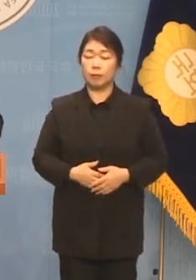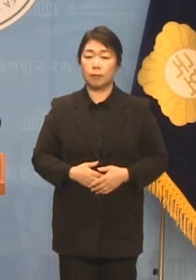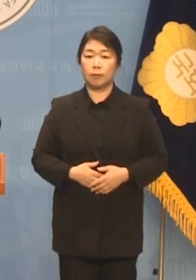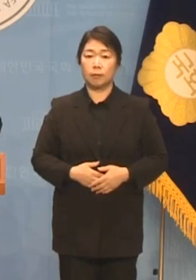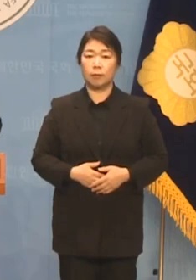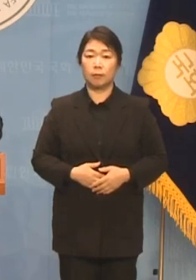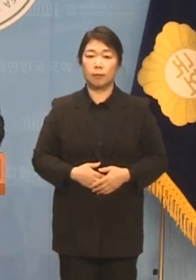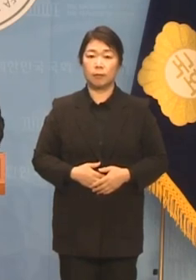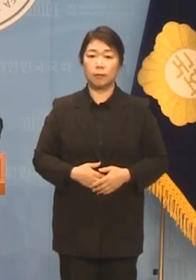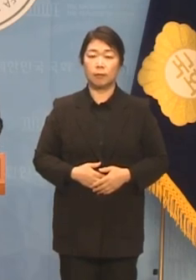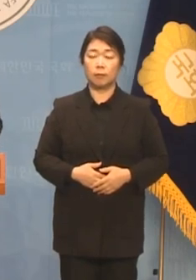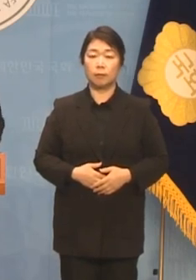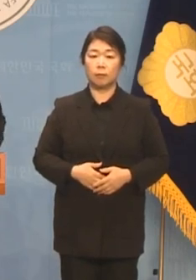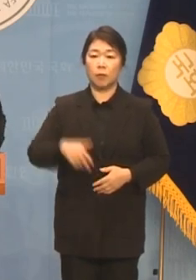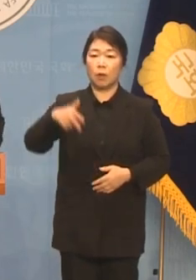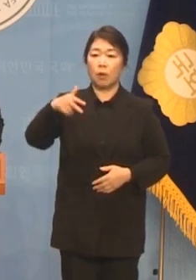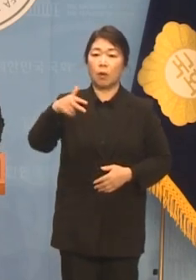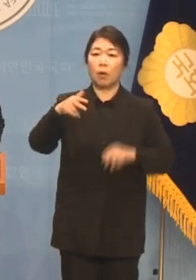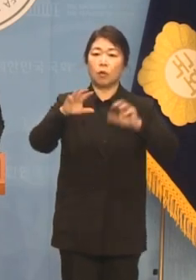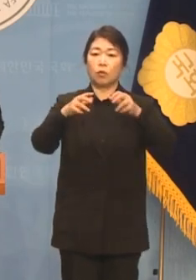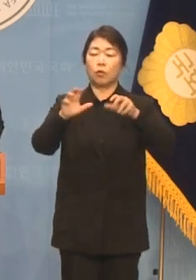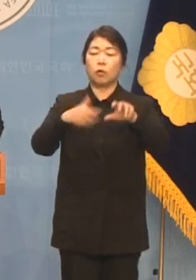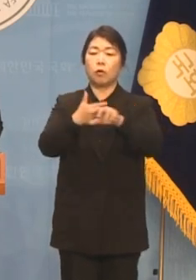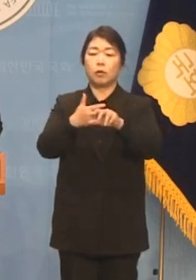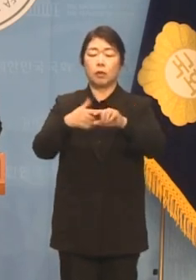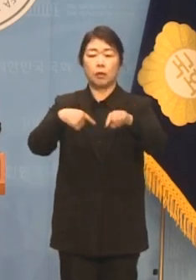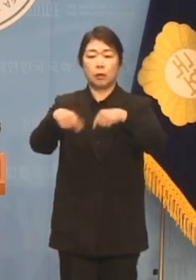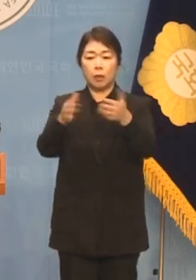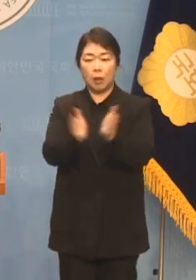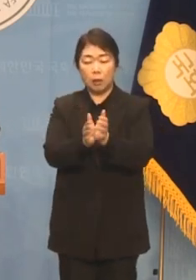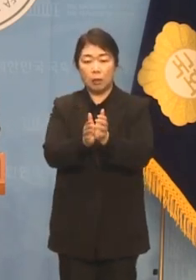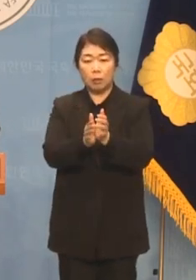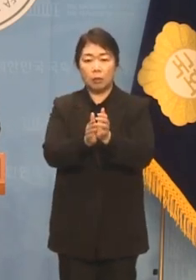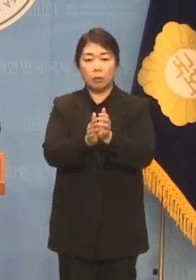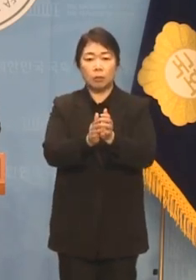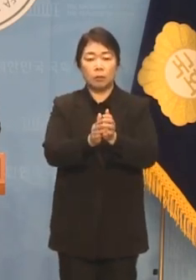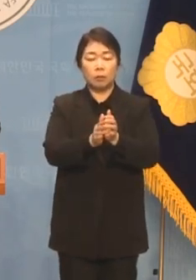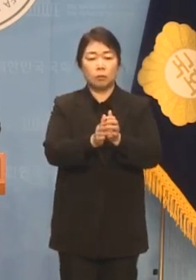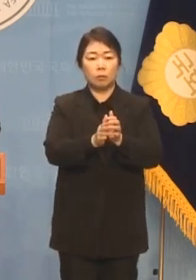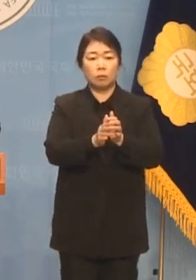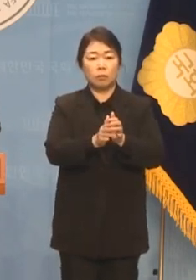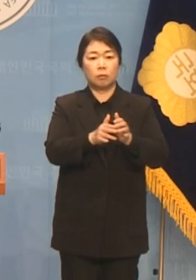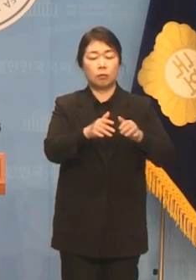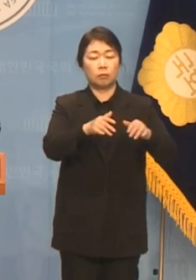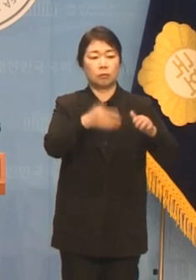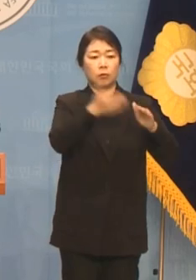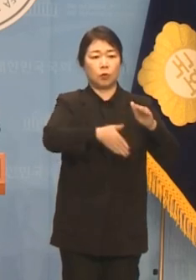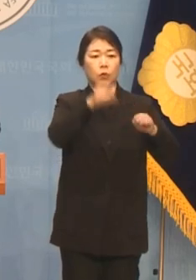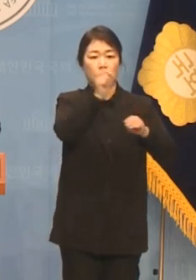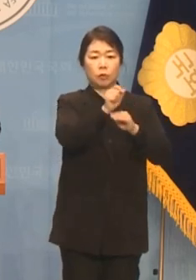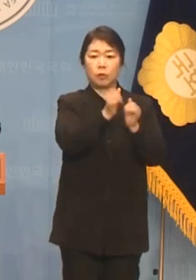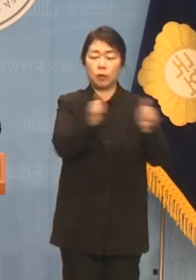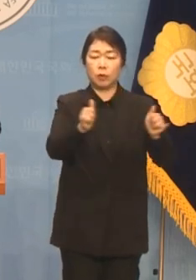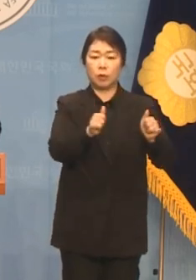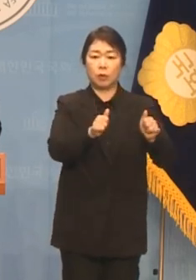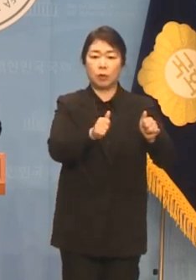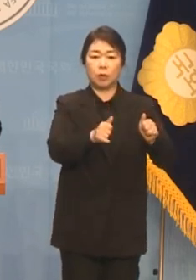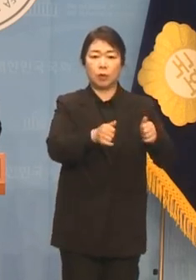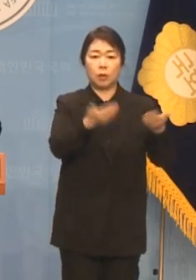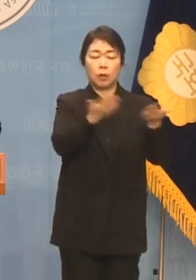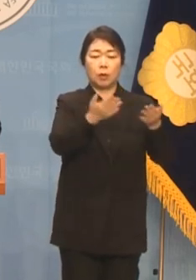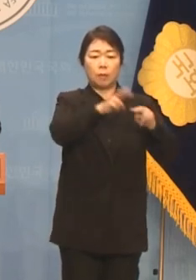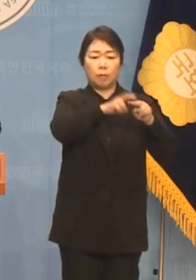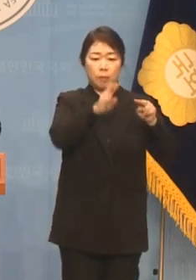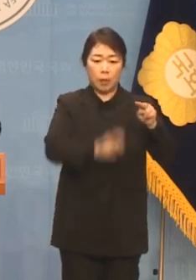말씀드리겠습니다 조국 혁신당 정관예우 때도 실체가 22억 원으로 드러났습니다